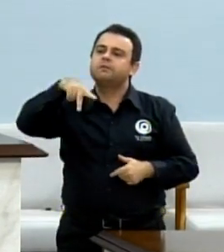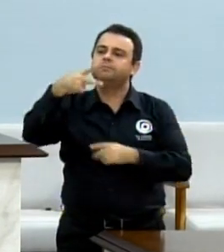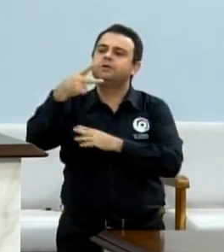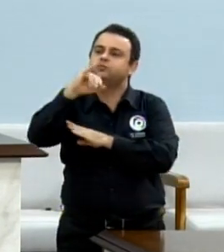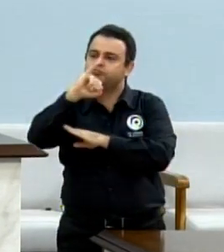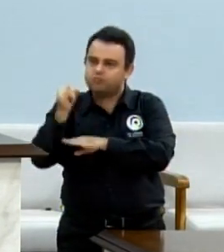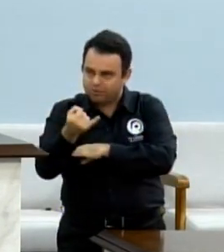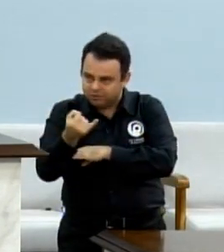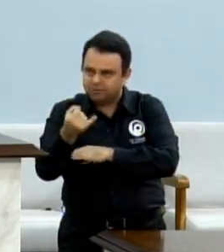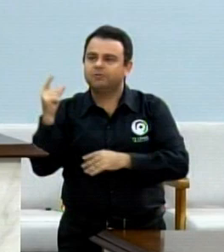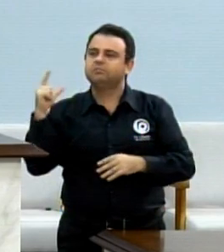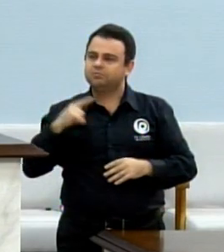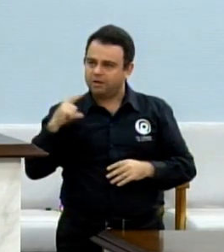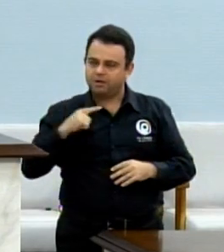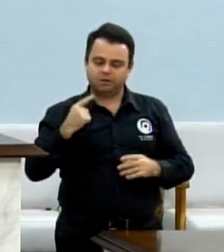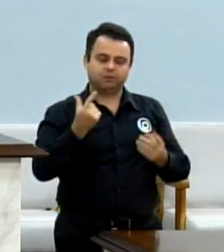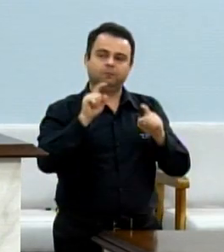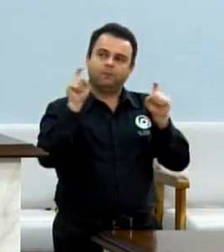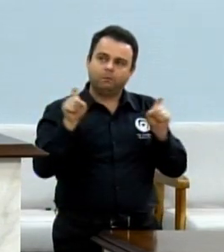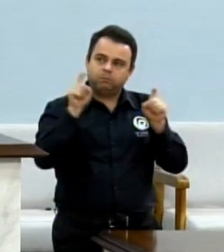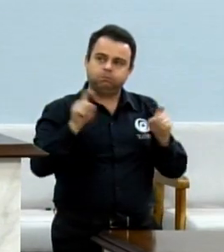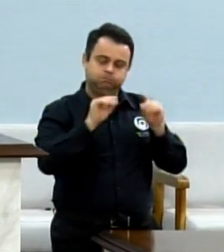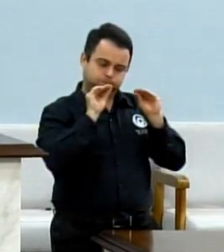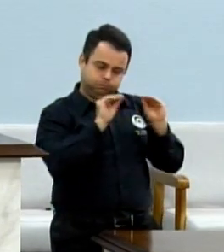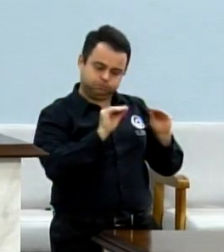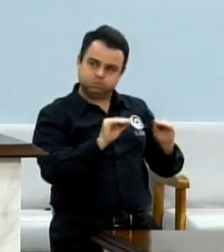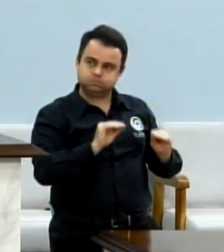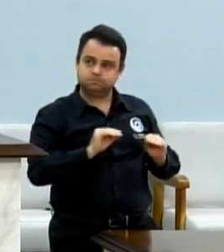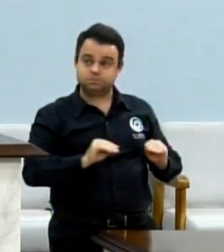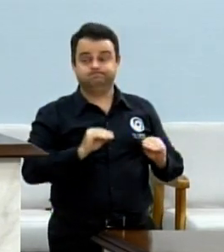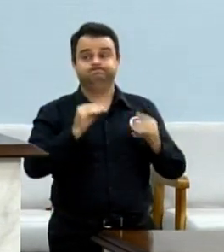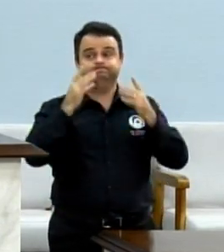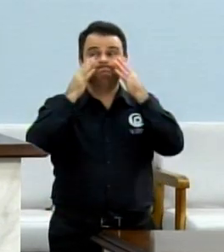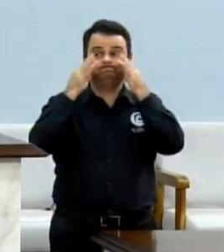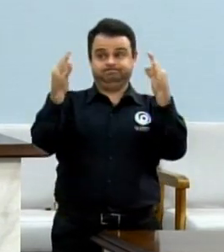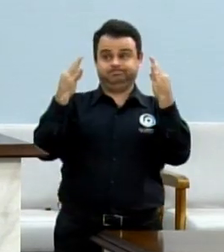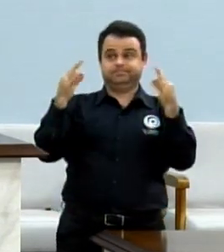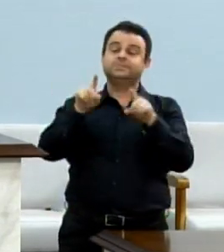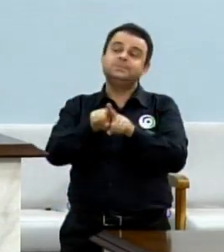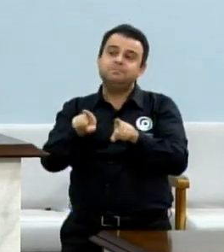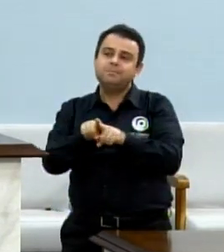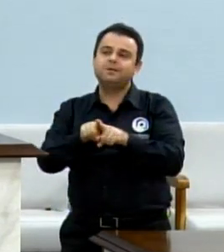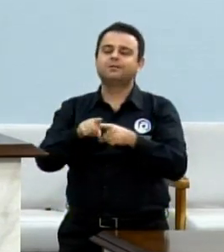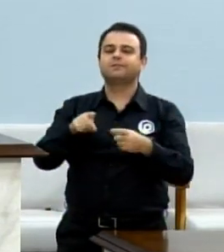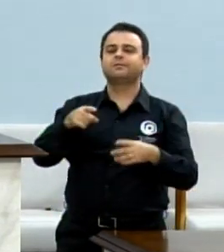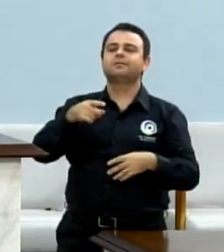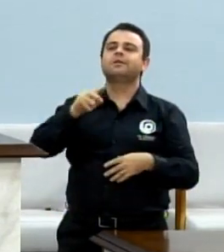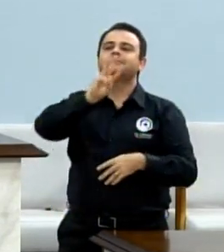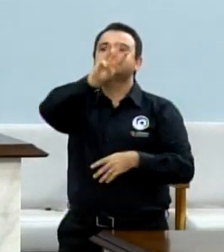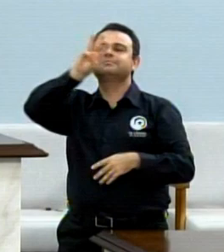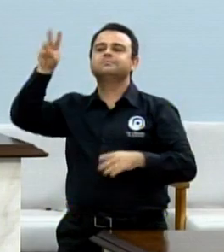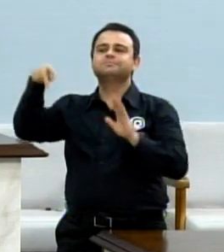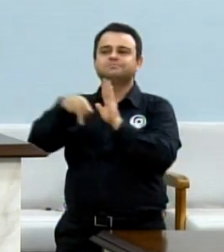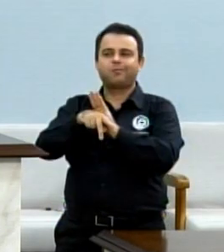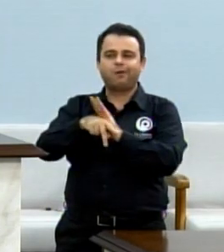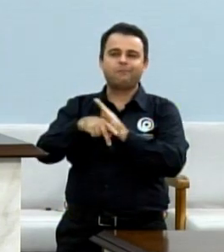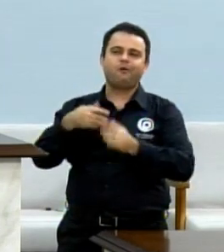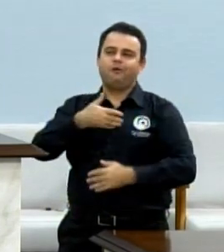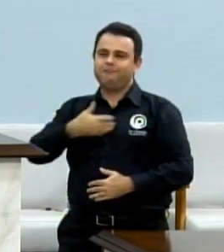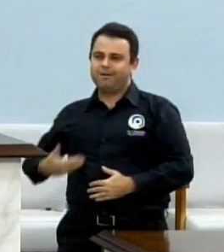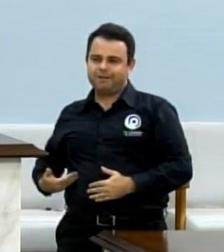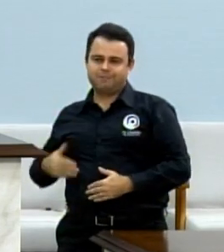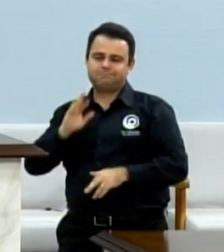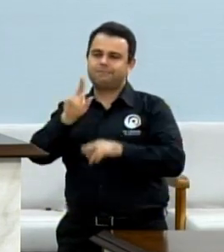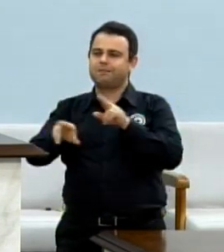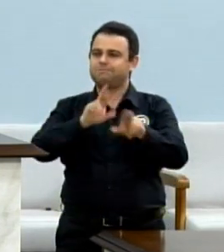mais com a utilização do universo público, em que a gente tem transparência, né, que é um dos princípios basilares da lei. Junto com